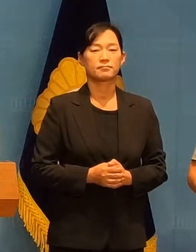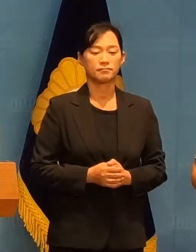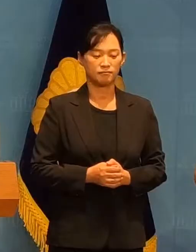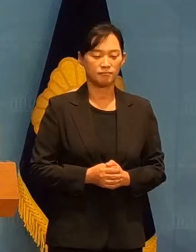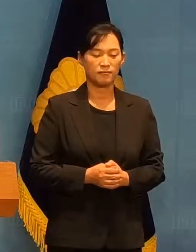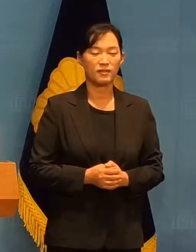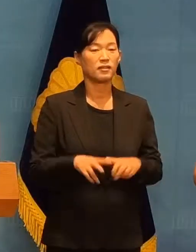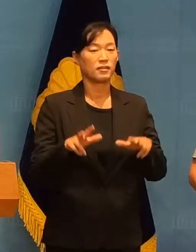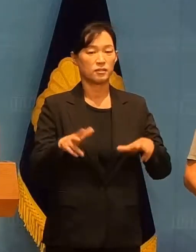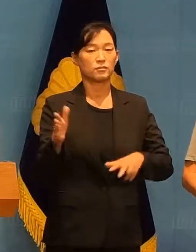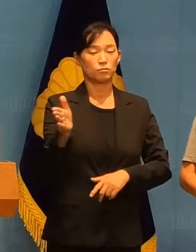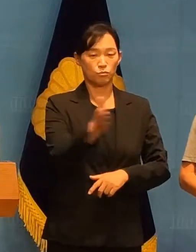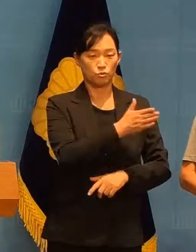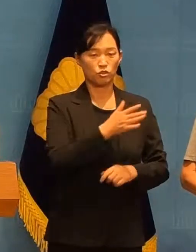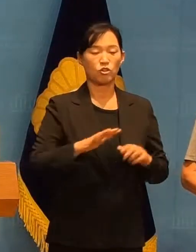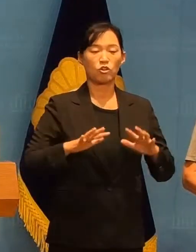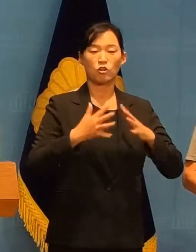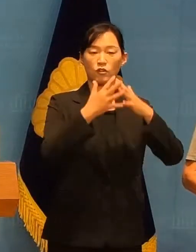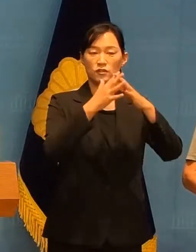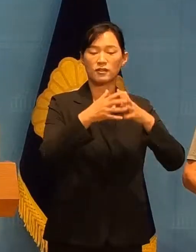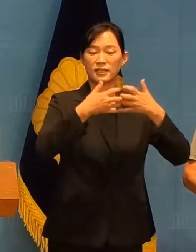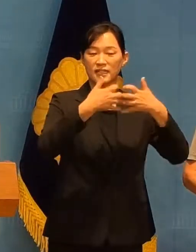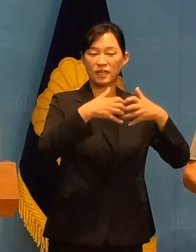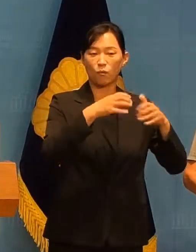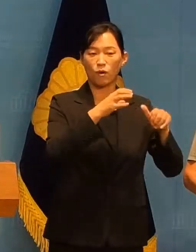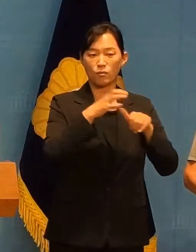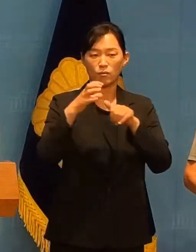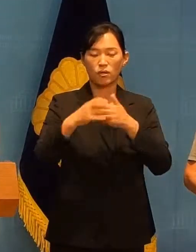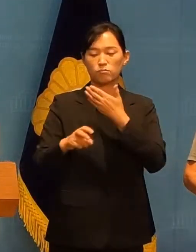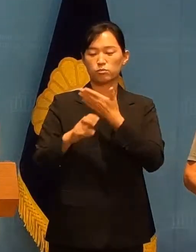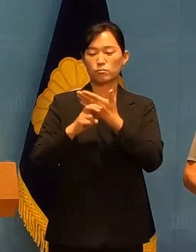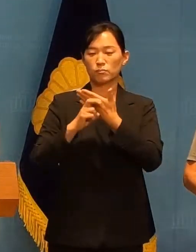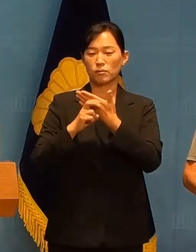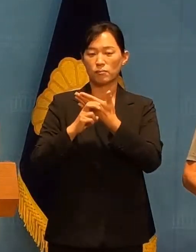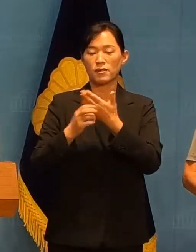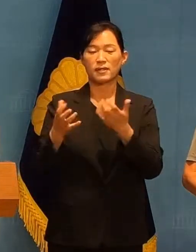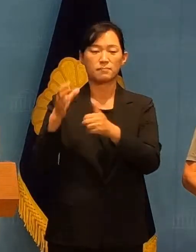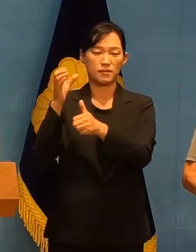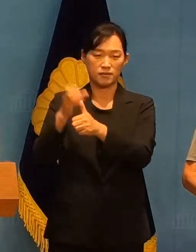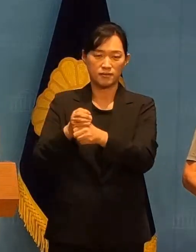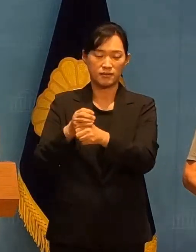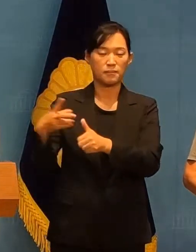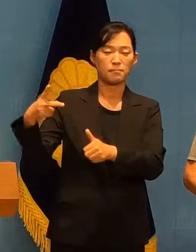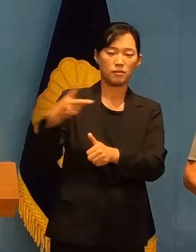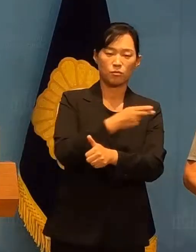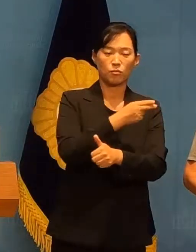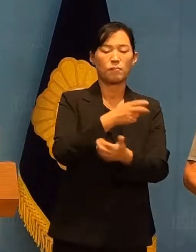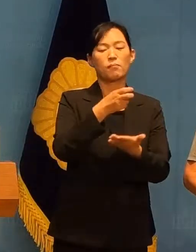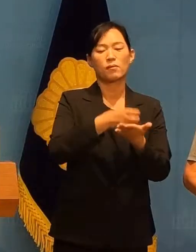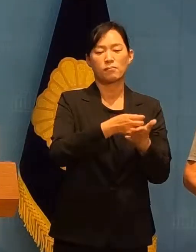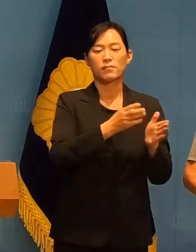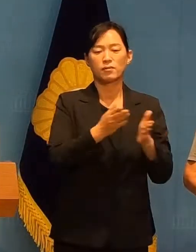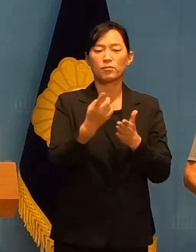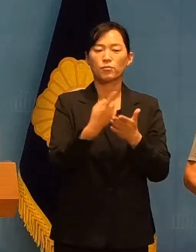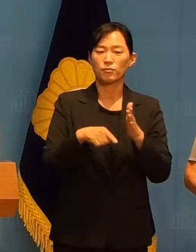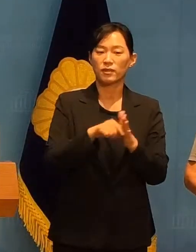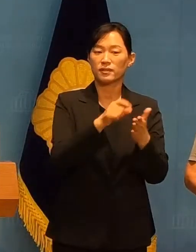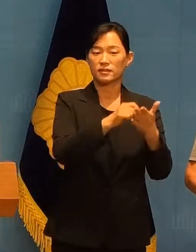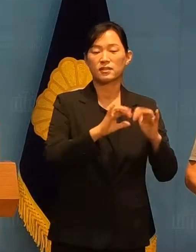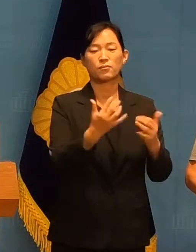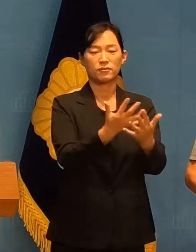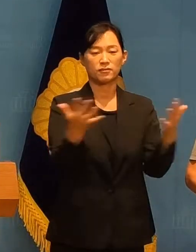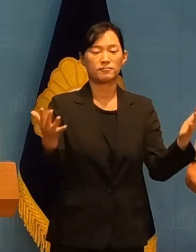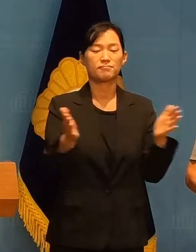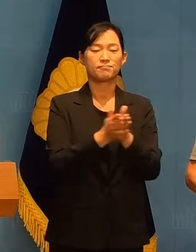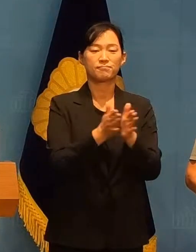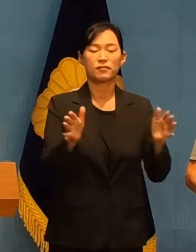네, 그럼 지금부터 건설 기계를 이용한 불법 하도급 근절 촉구 및 입법 마련을 위한 기자회견을 진행하도록